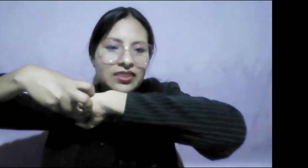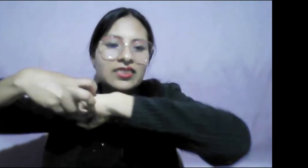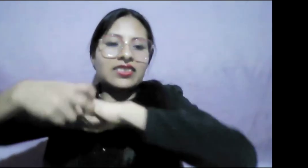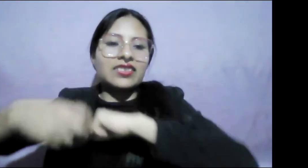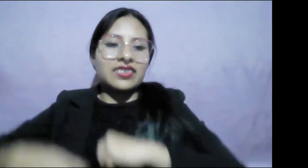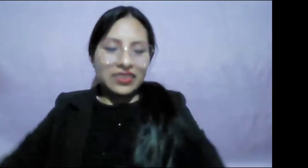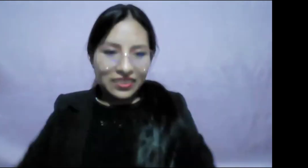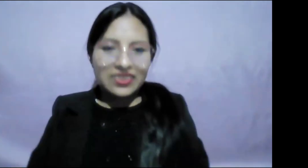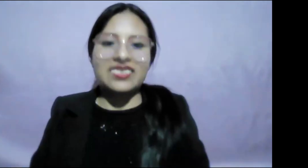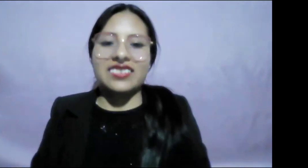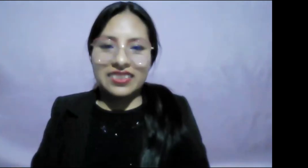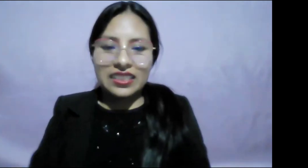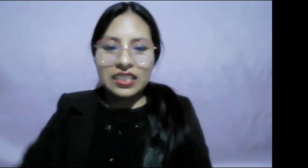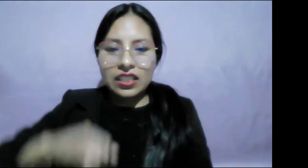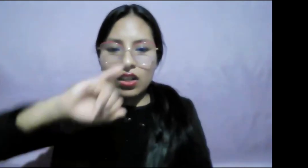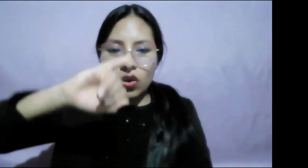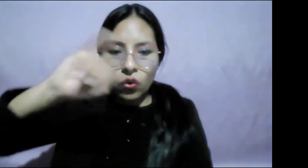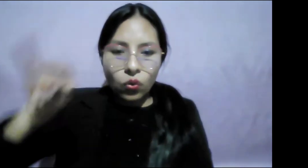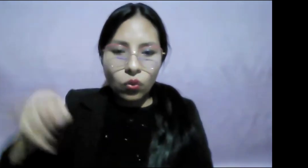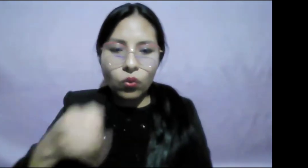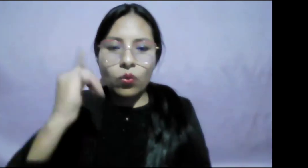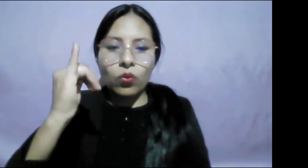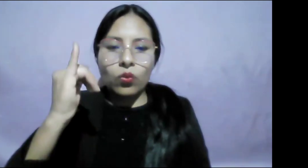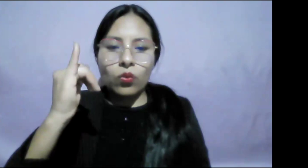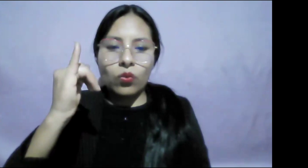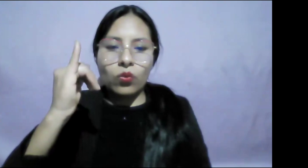la como la n flexionando el